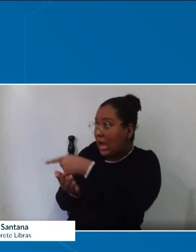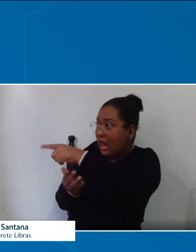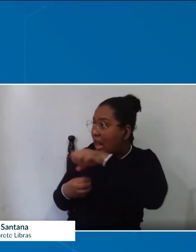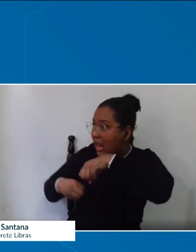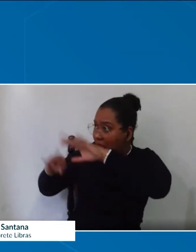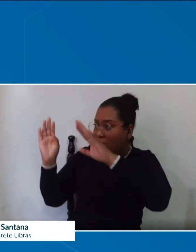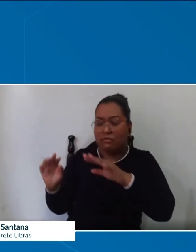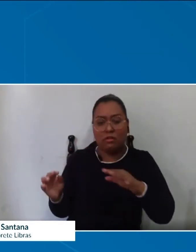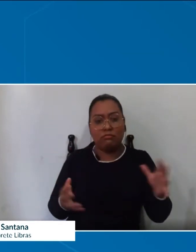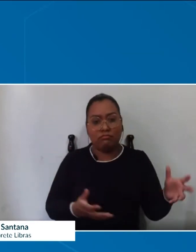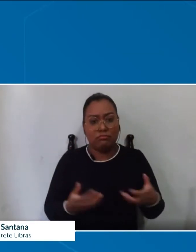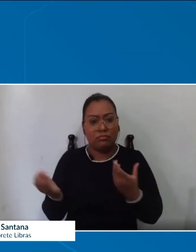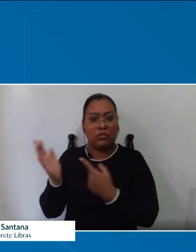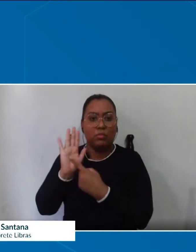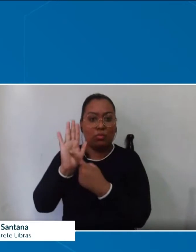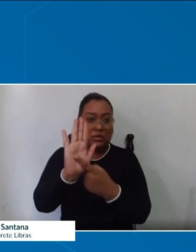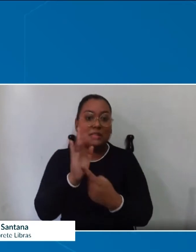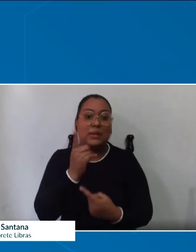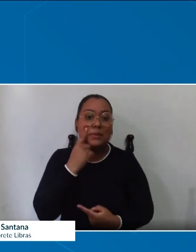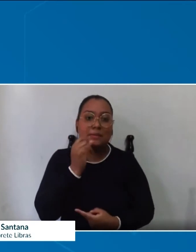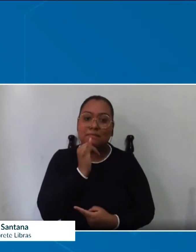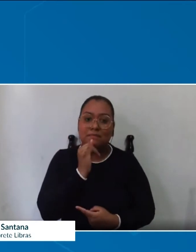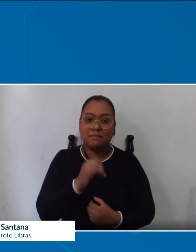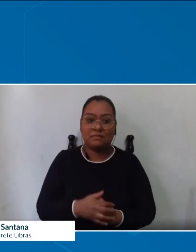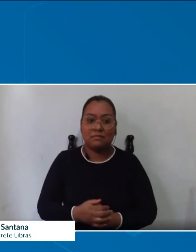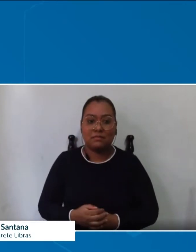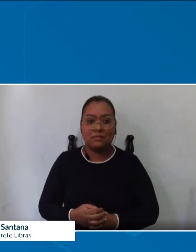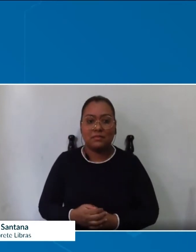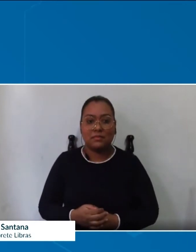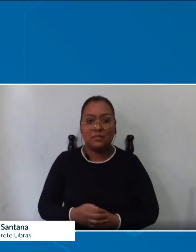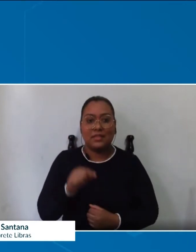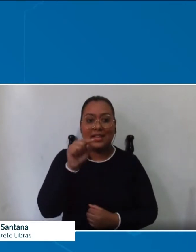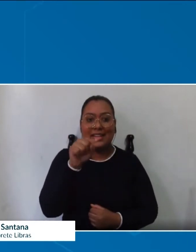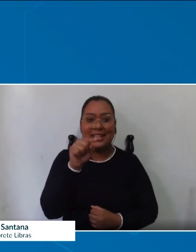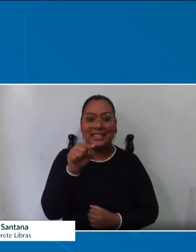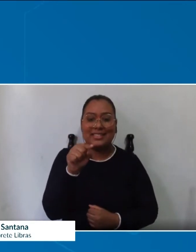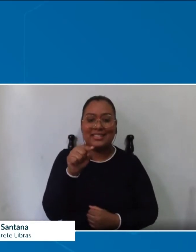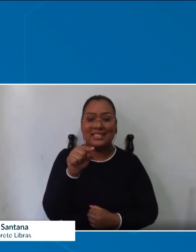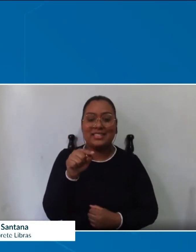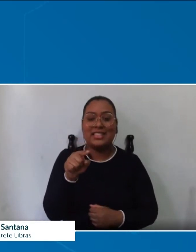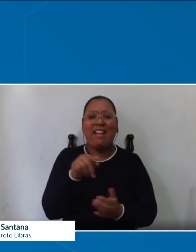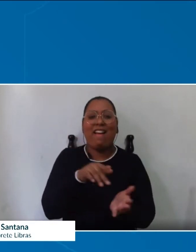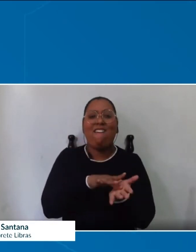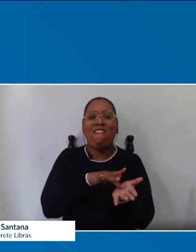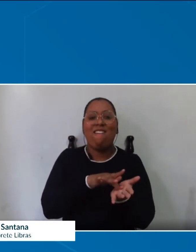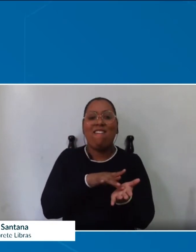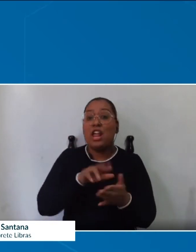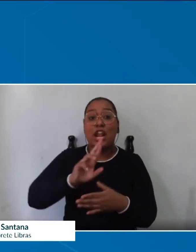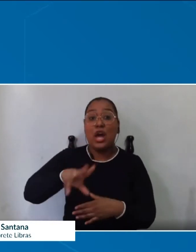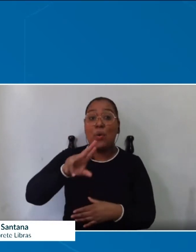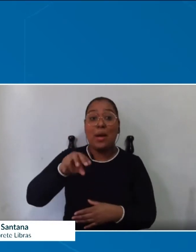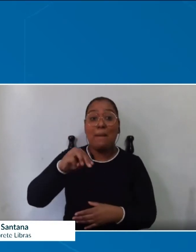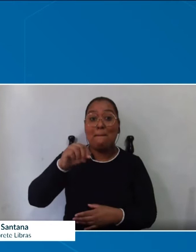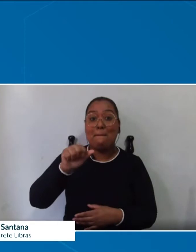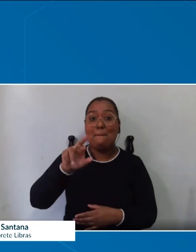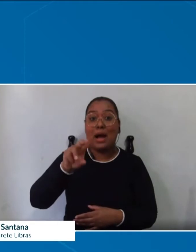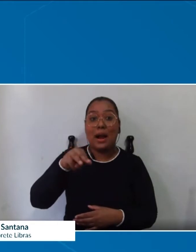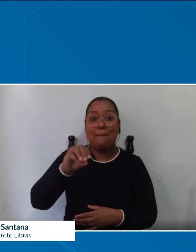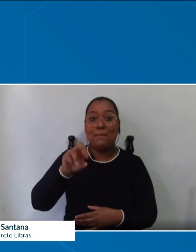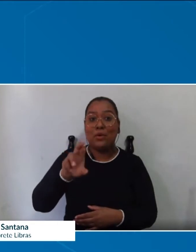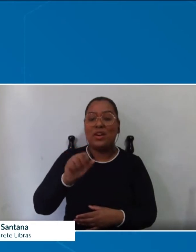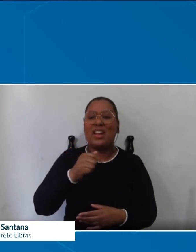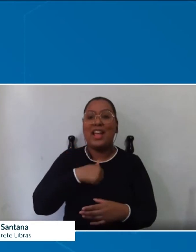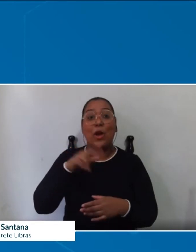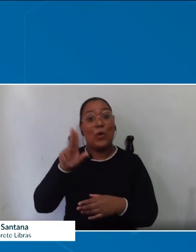posso até mostrar algumas aqui. Por exemplo, isso aqui é um bloco que é uma imitação de mármore, feito a partir de tecido. Eu não quero fazer